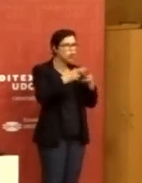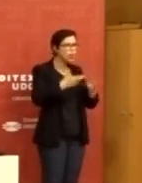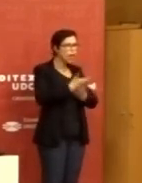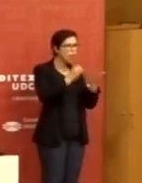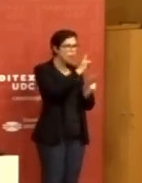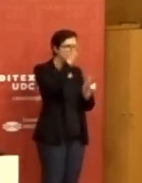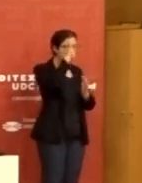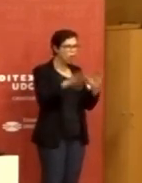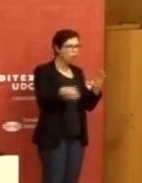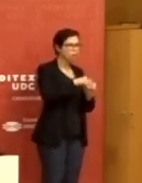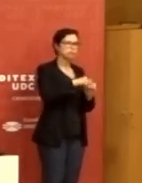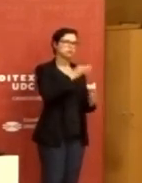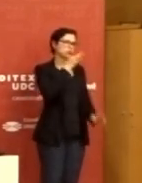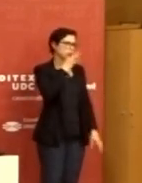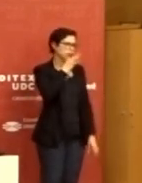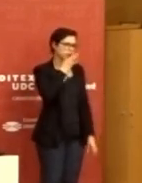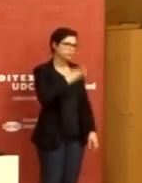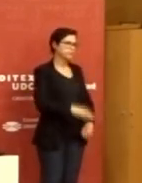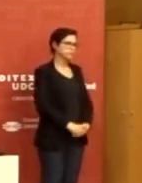auténticamente inclusiva, ¿no?